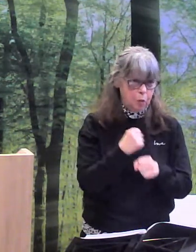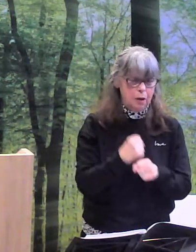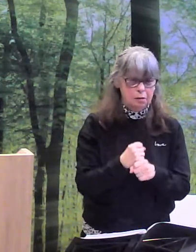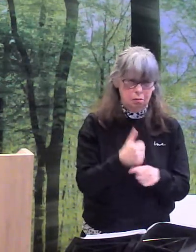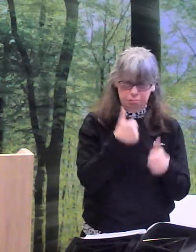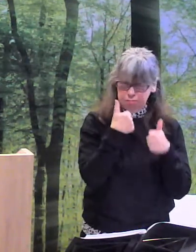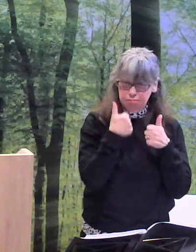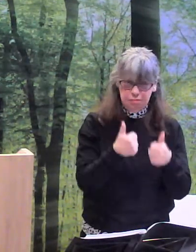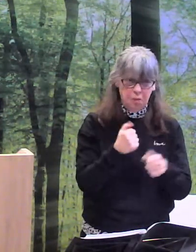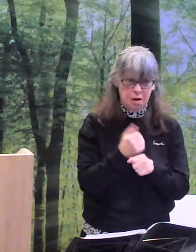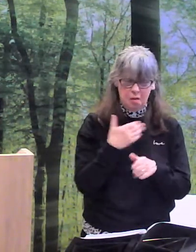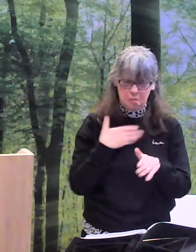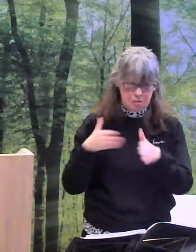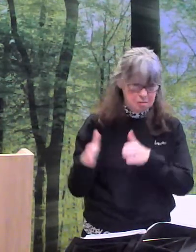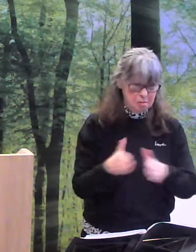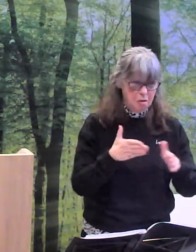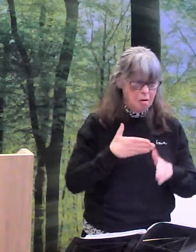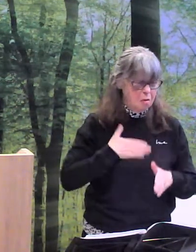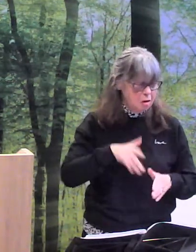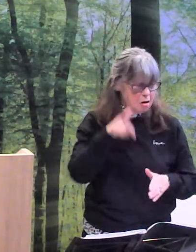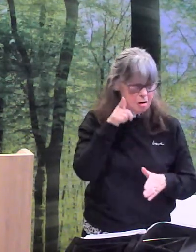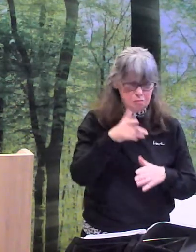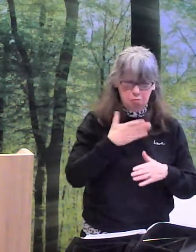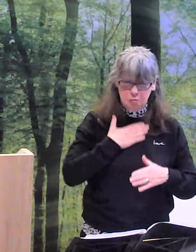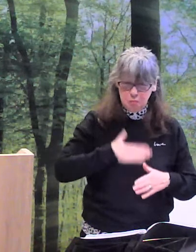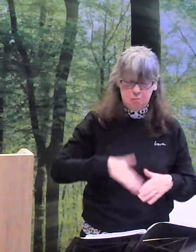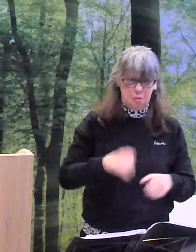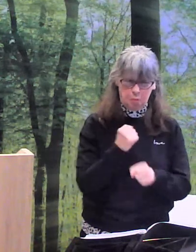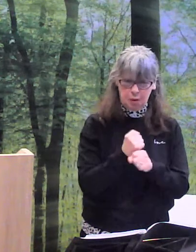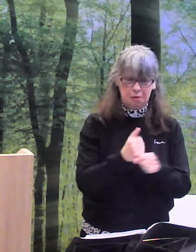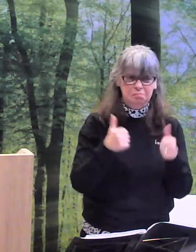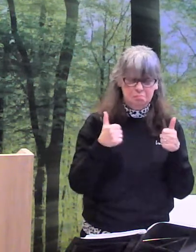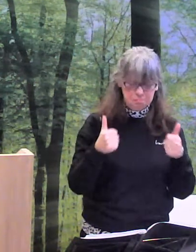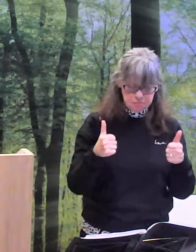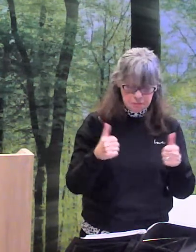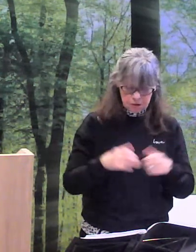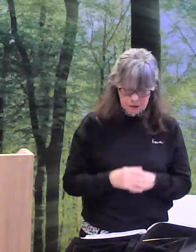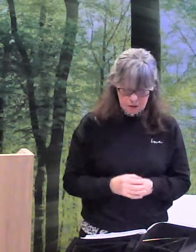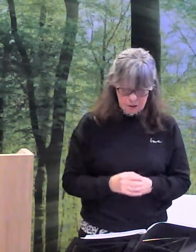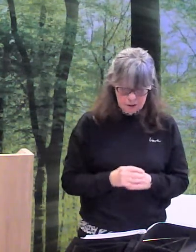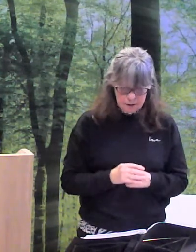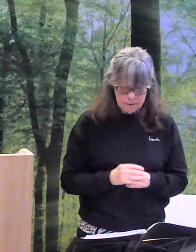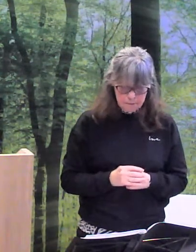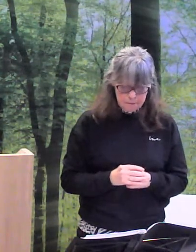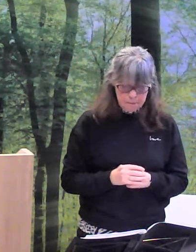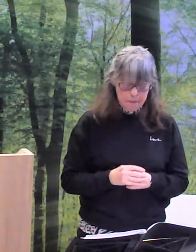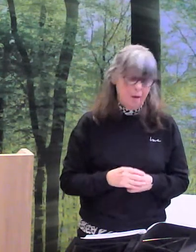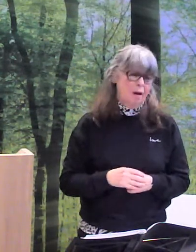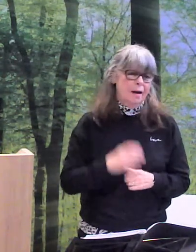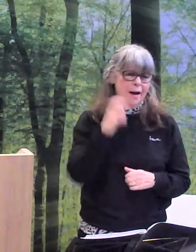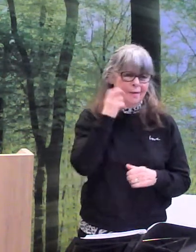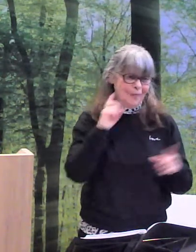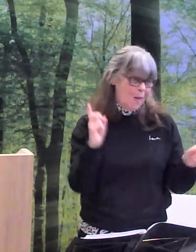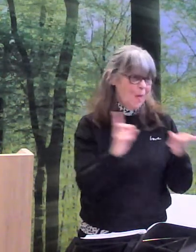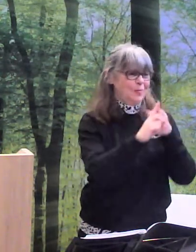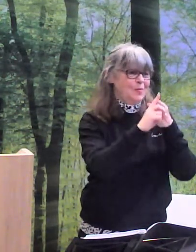40 jaar heeft hij daar gewerkt. Hij werkte daar heel graag, hij luisterde daar goed, hij deed alles wat hij graag deed.